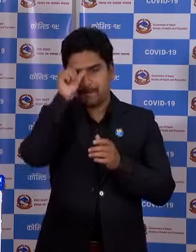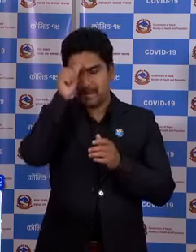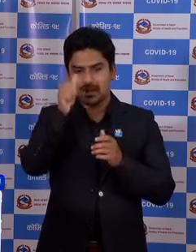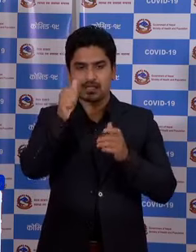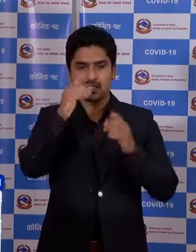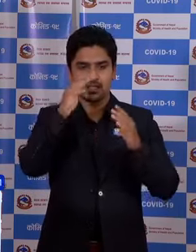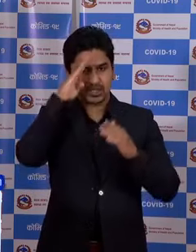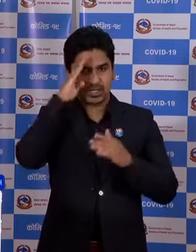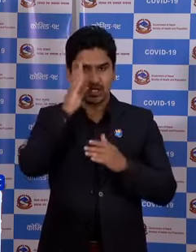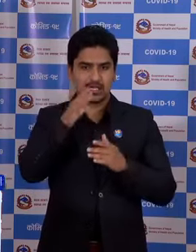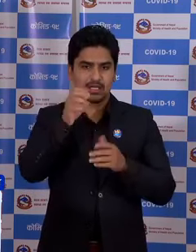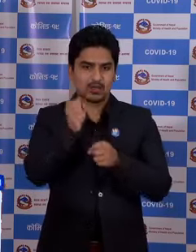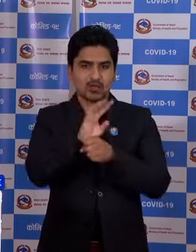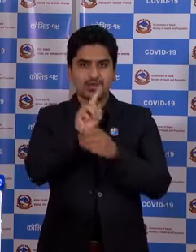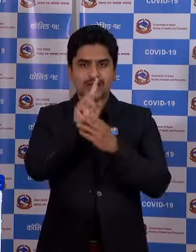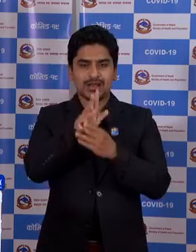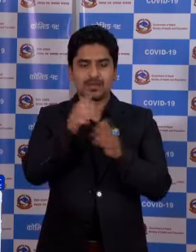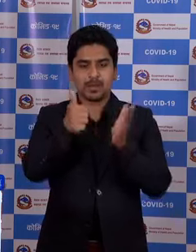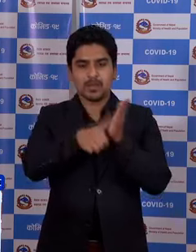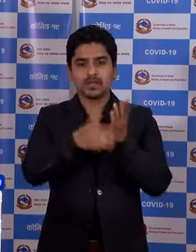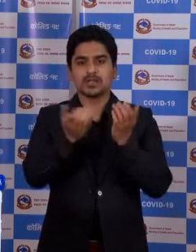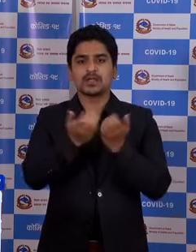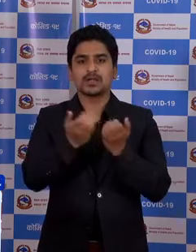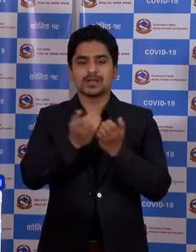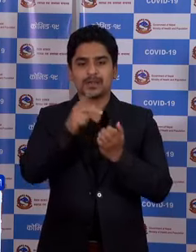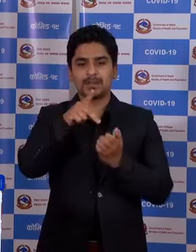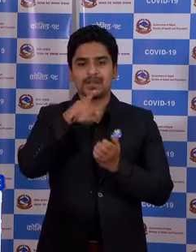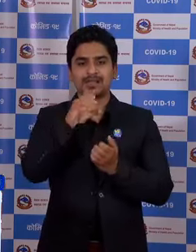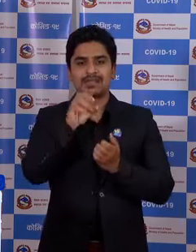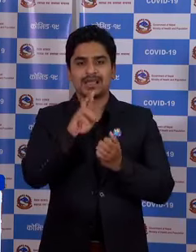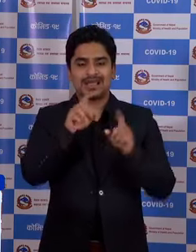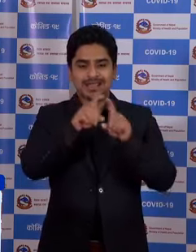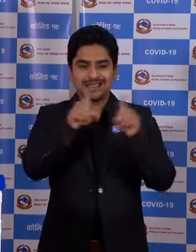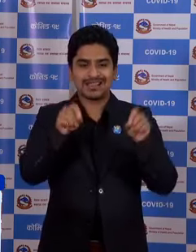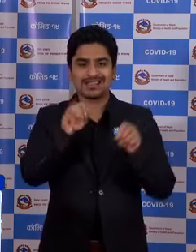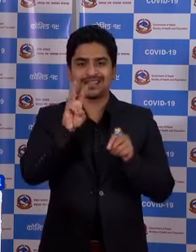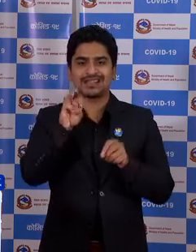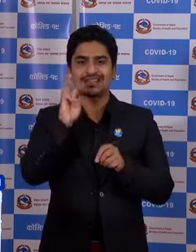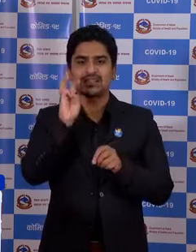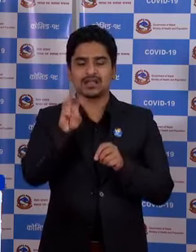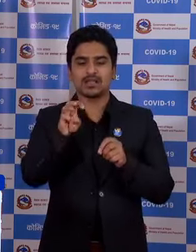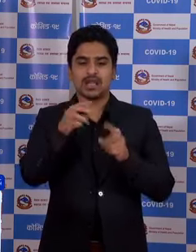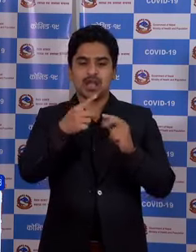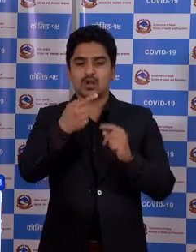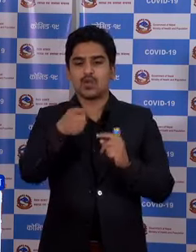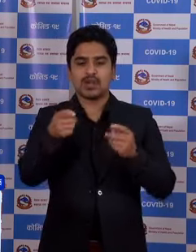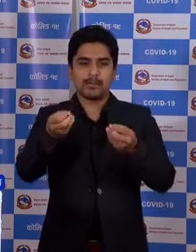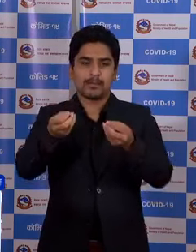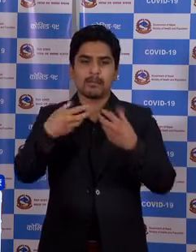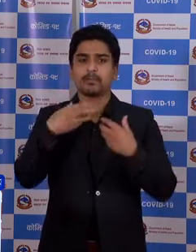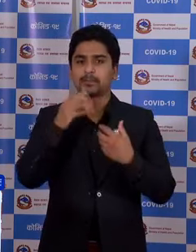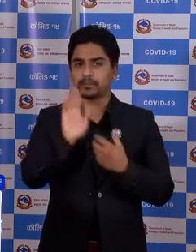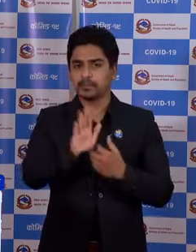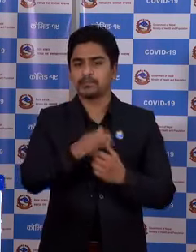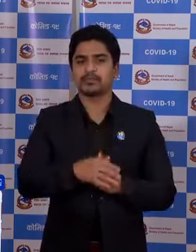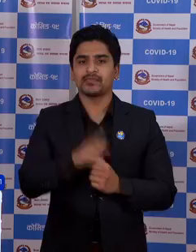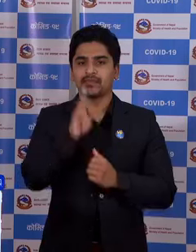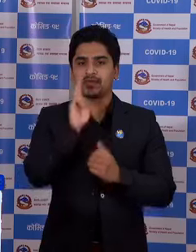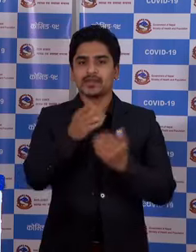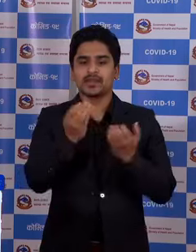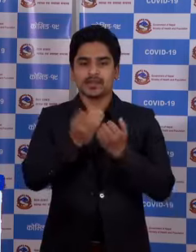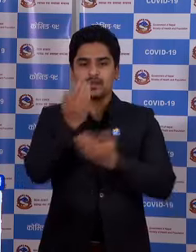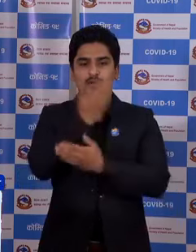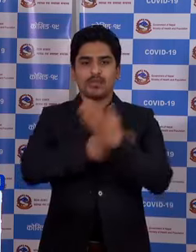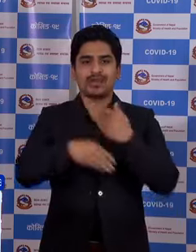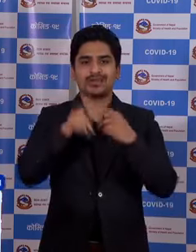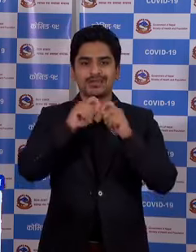सरकारले कोभिड-19 परीक्षण गर्ने पिसिआर किट 30,000 हस्तान्तरण गरेको छ। त्यसै गरी